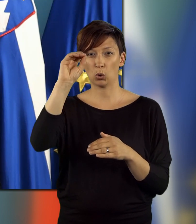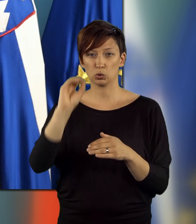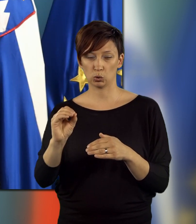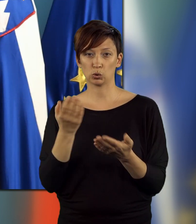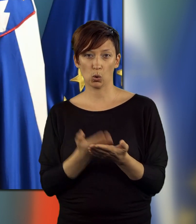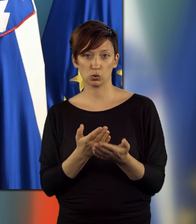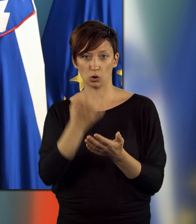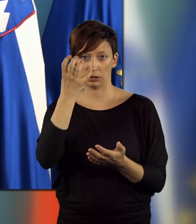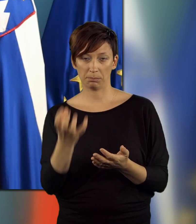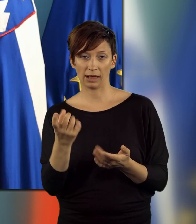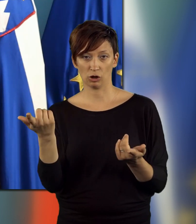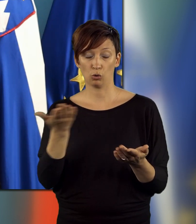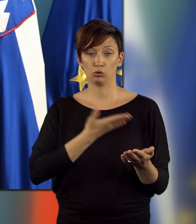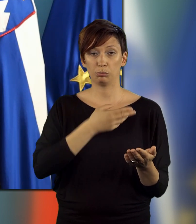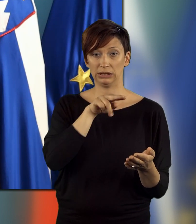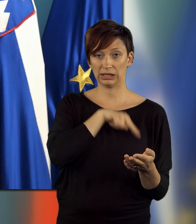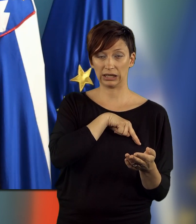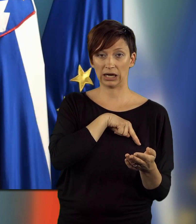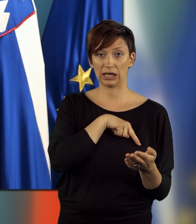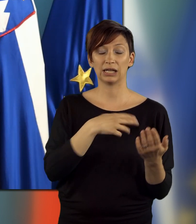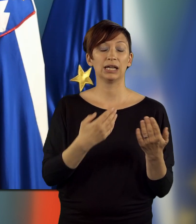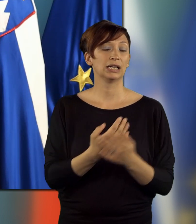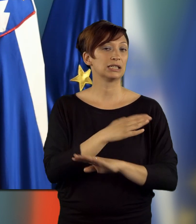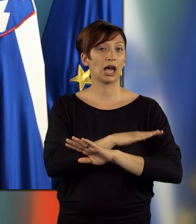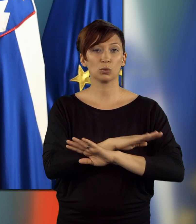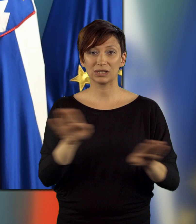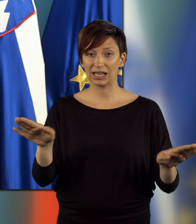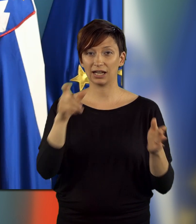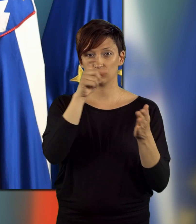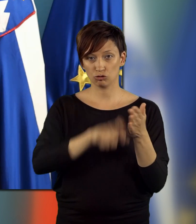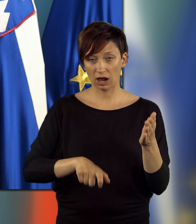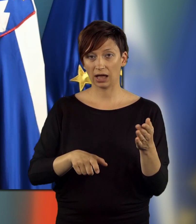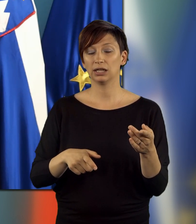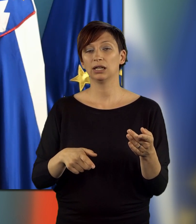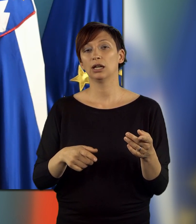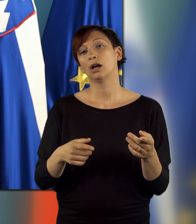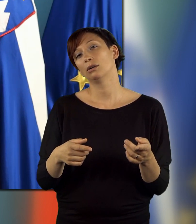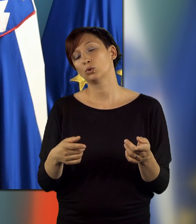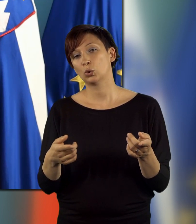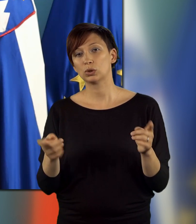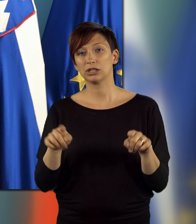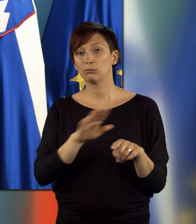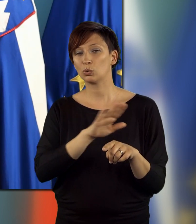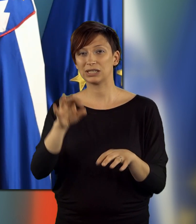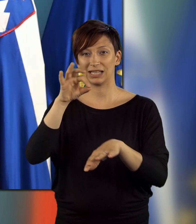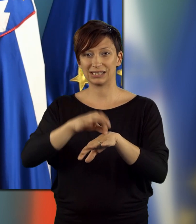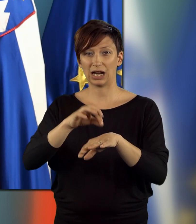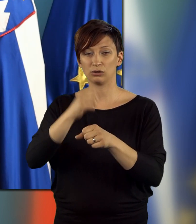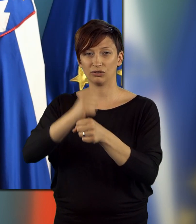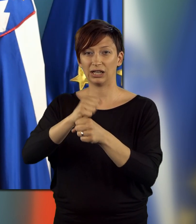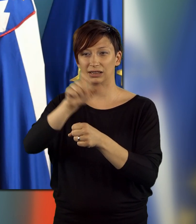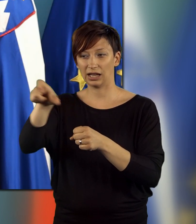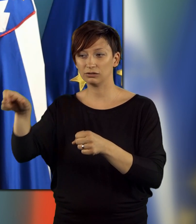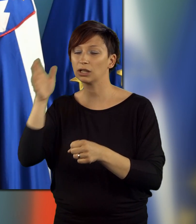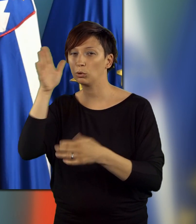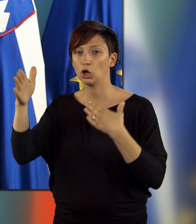25% osnovne plače za vse člane oziroma za vse zdravstvene delavce,